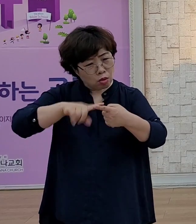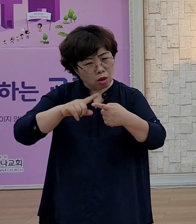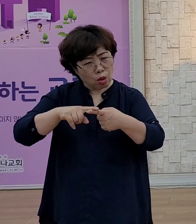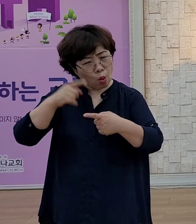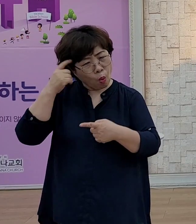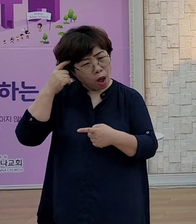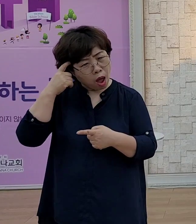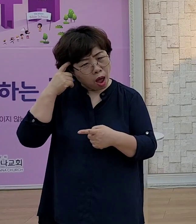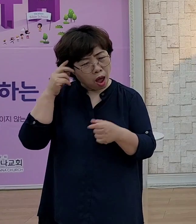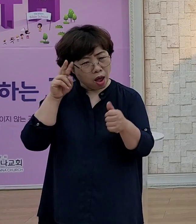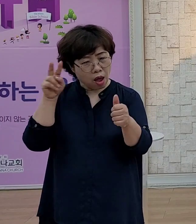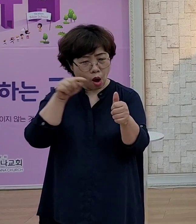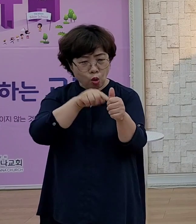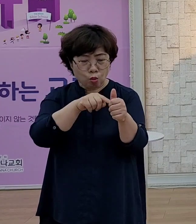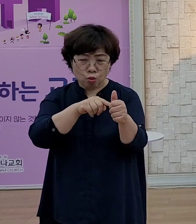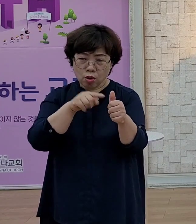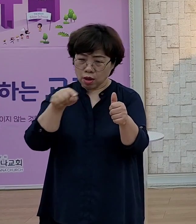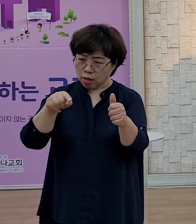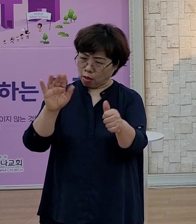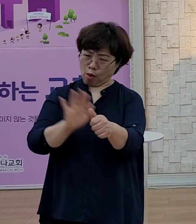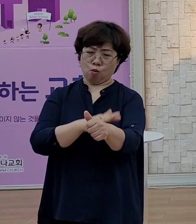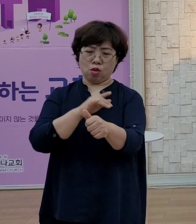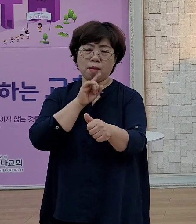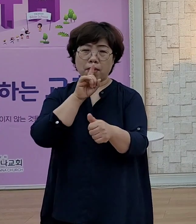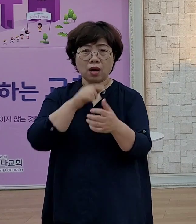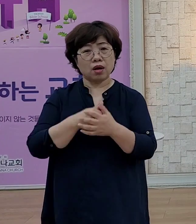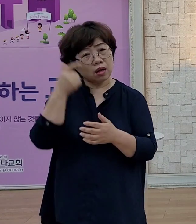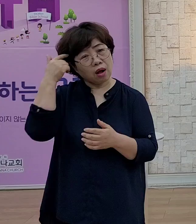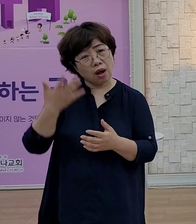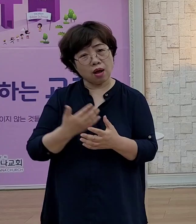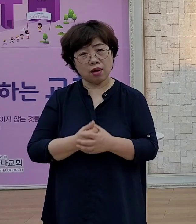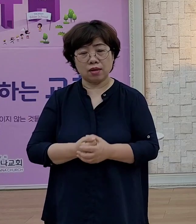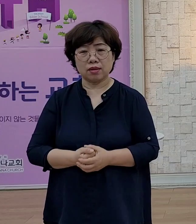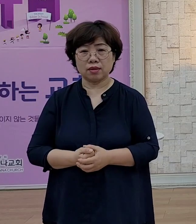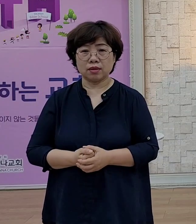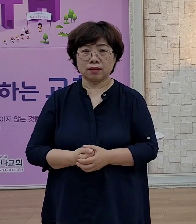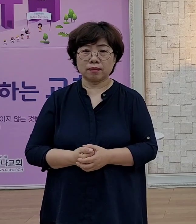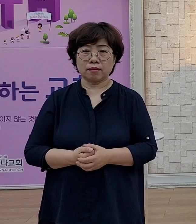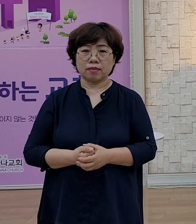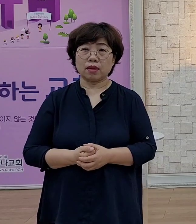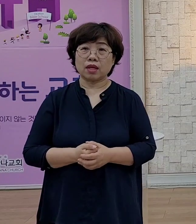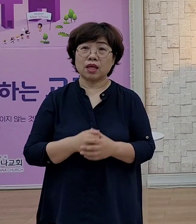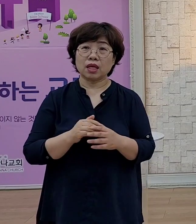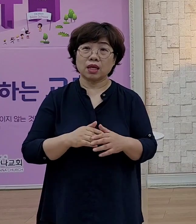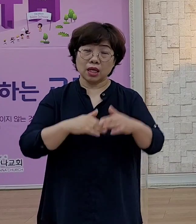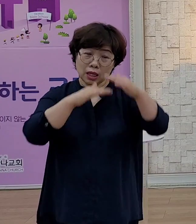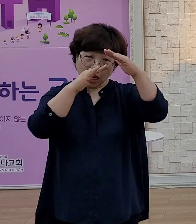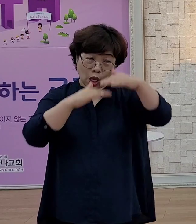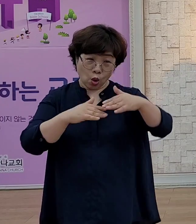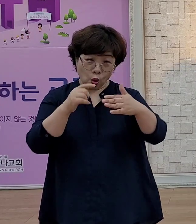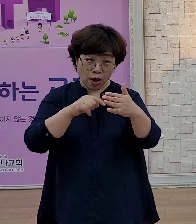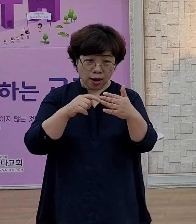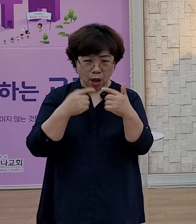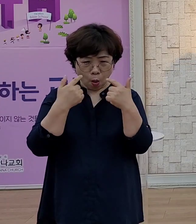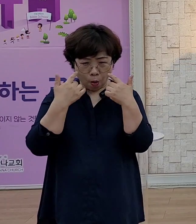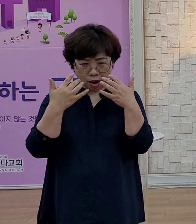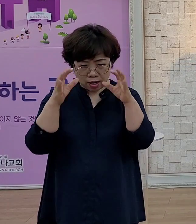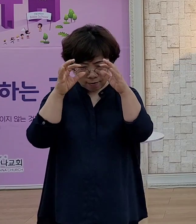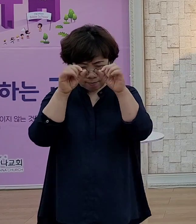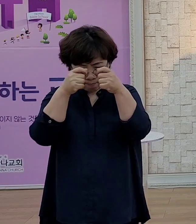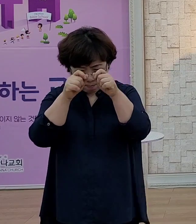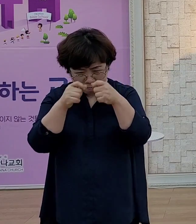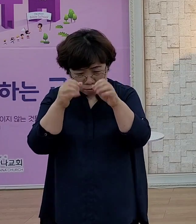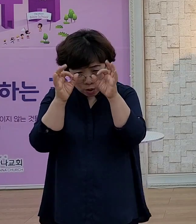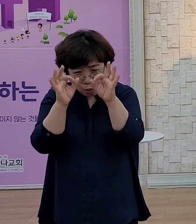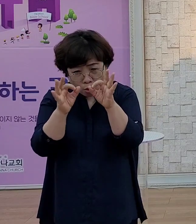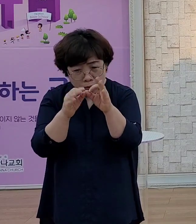있는데 오늘 이 14절 이하의 쭉 뉘앙스를 보면 지금 야고보는 이